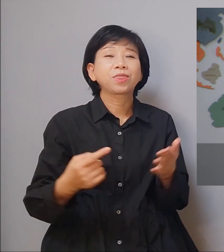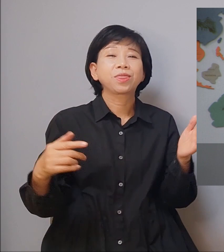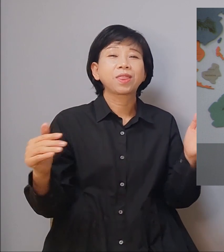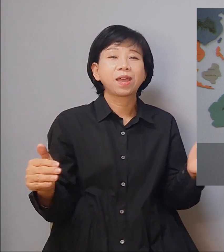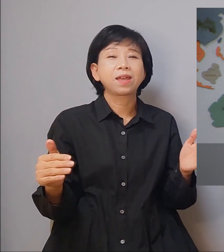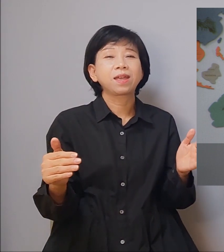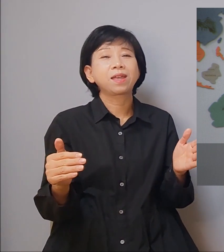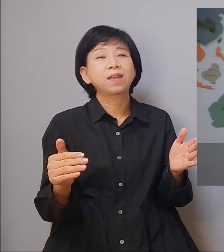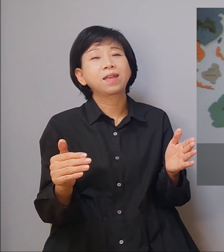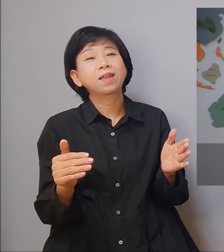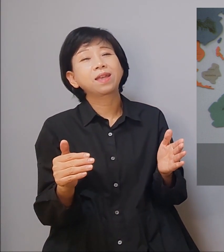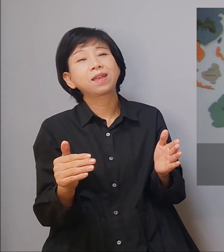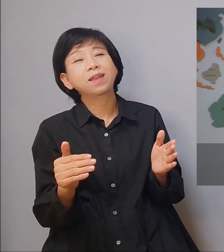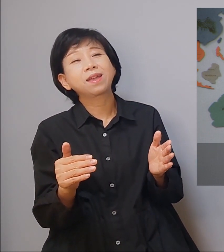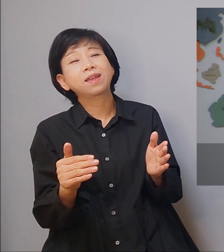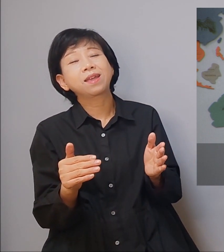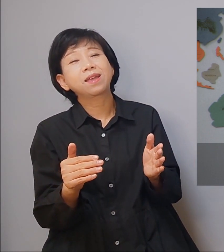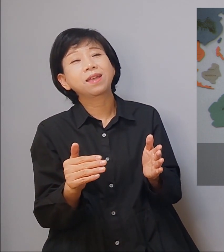오시었네.